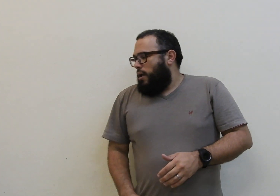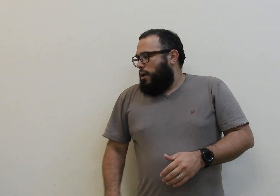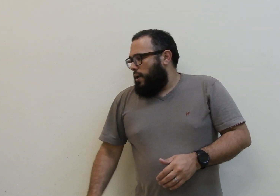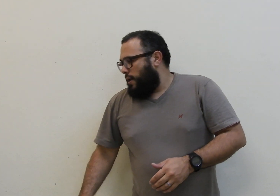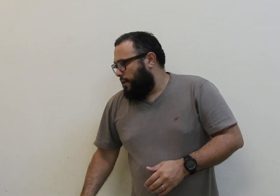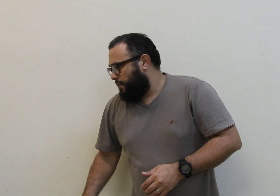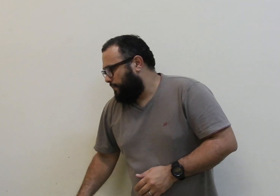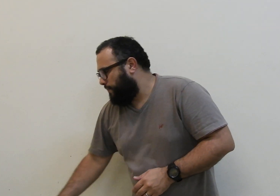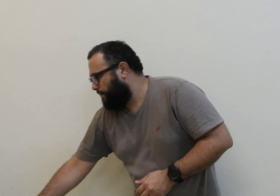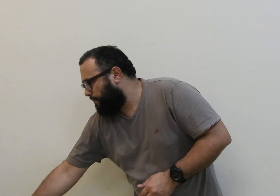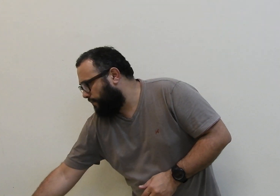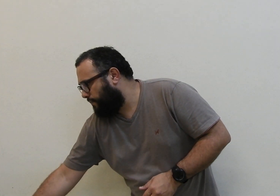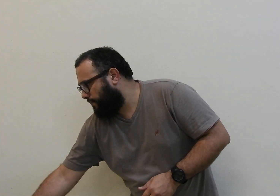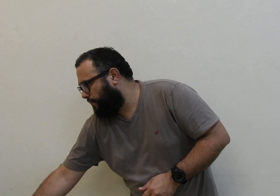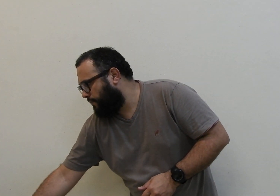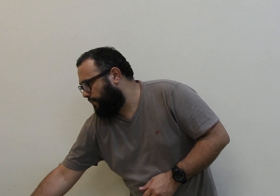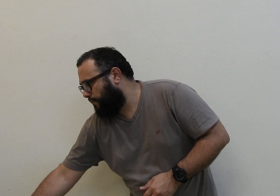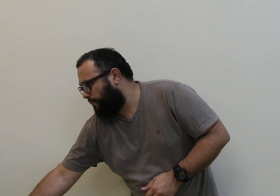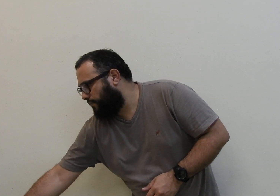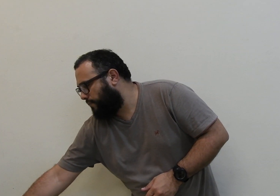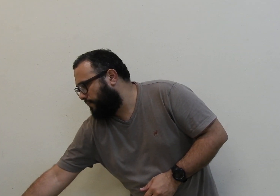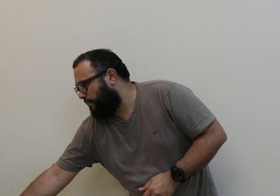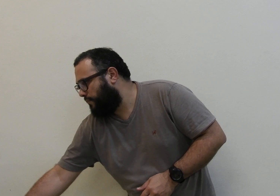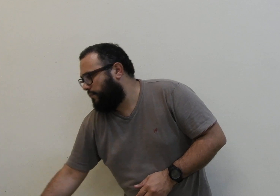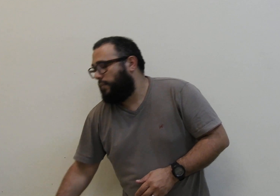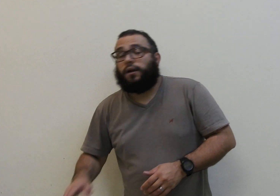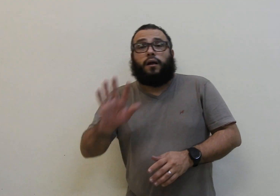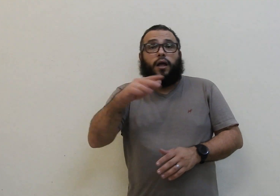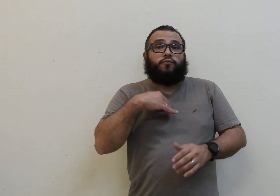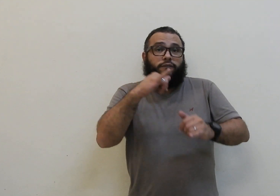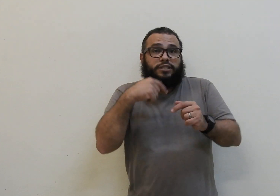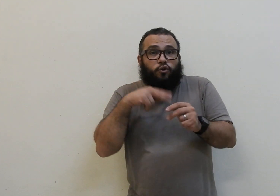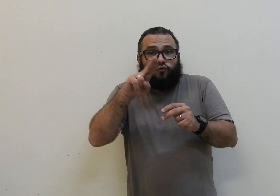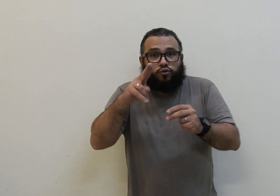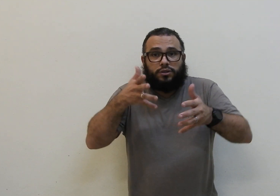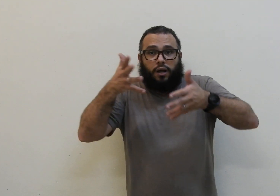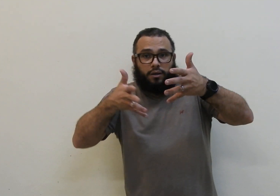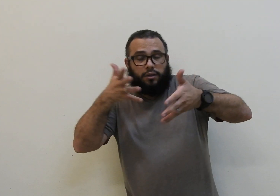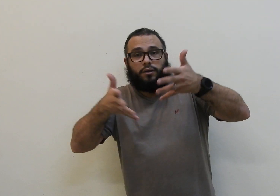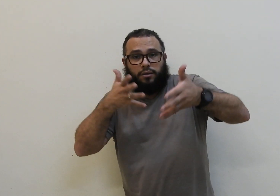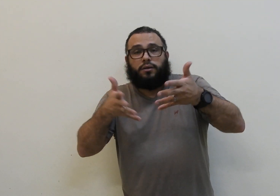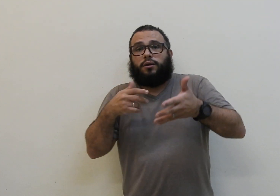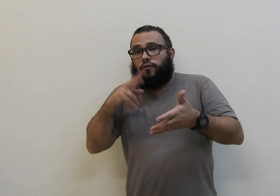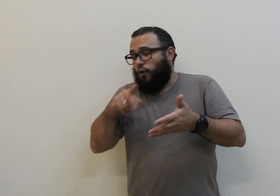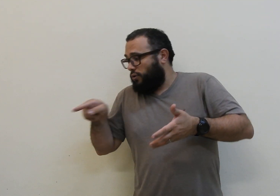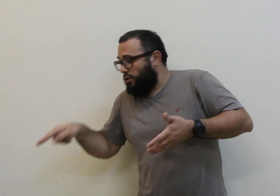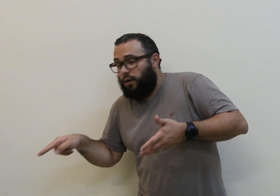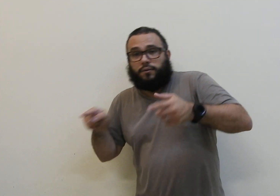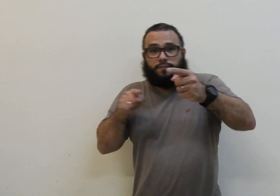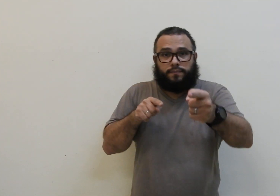tem em cada região nos polos que vocês estão distribuídos. Eu